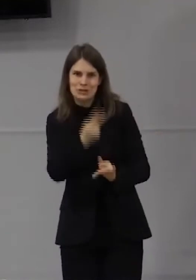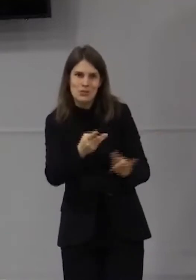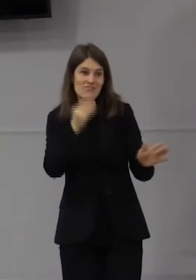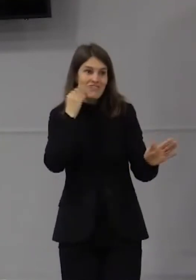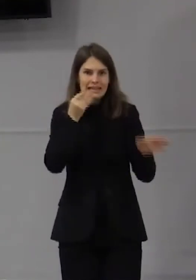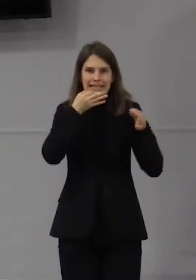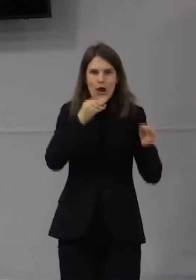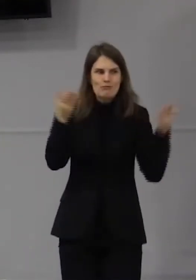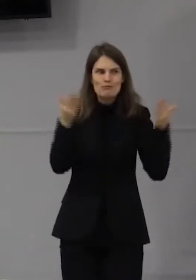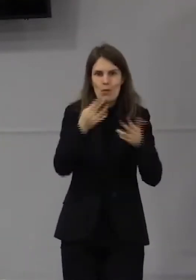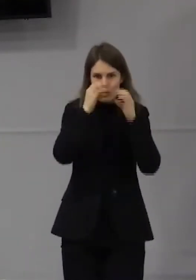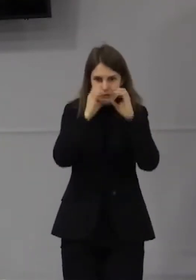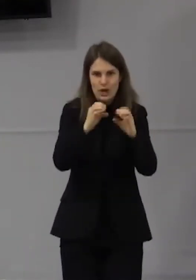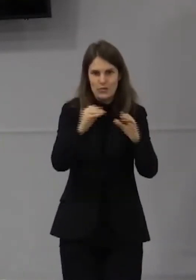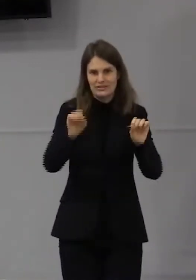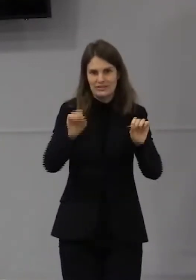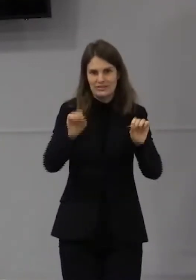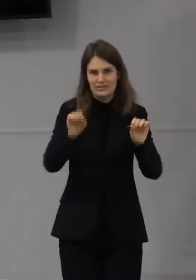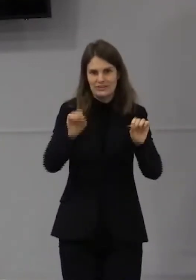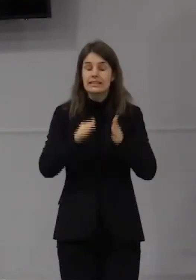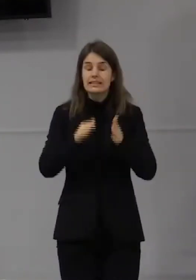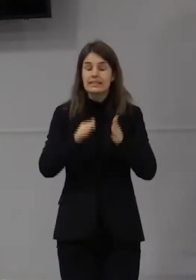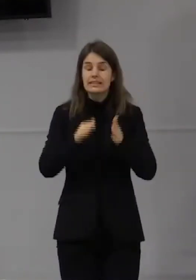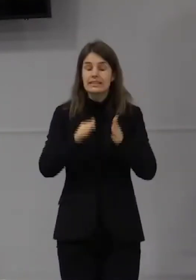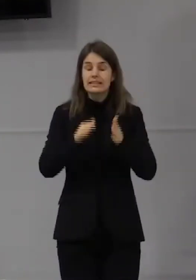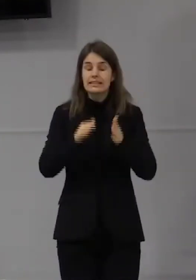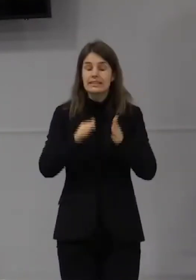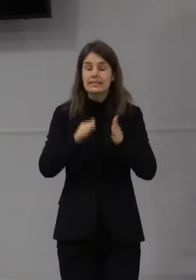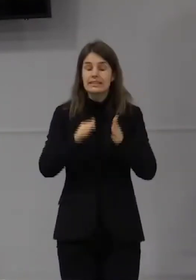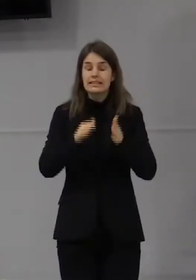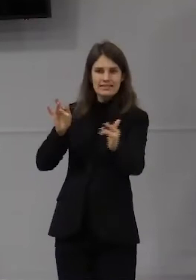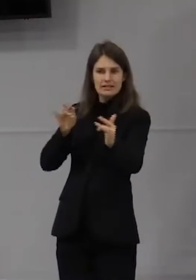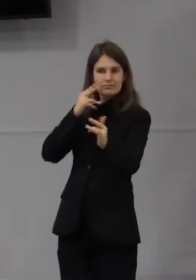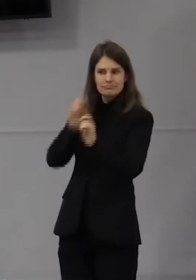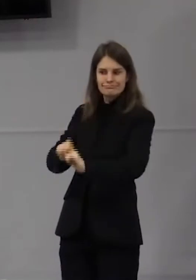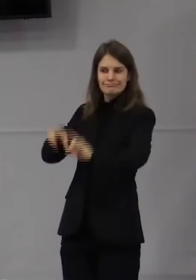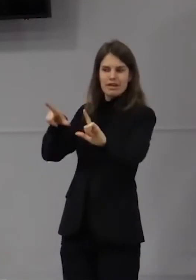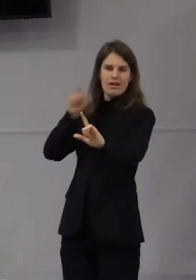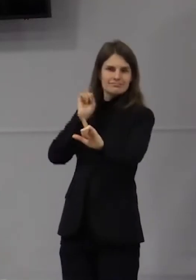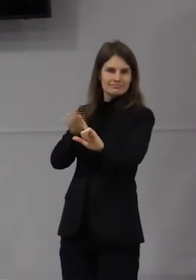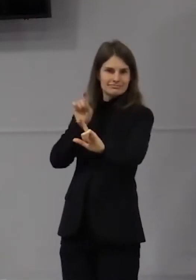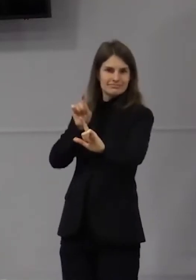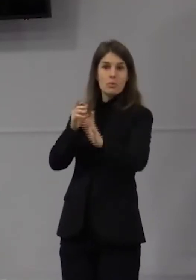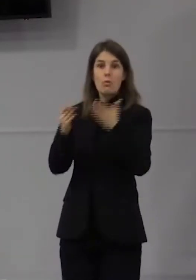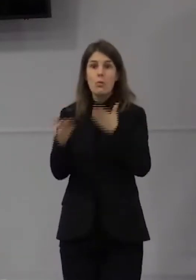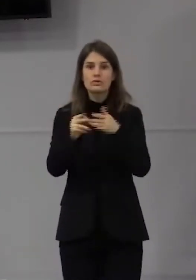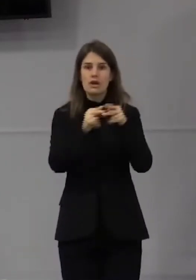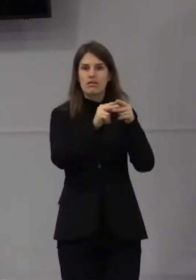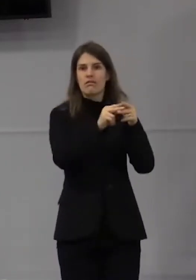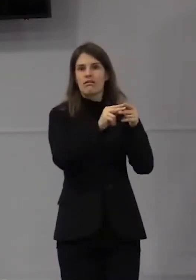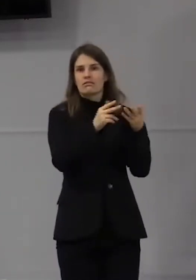der Seite des Kirchenkreises zum Beispiel oder auch auf den Homepages